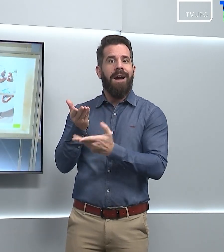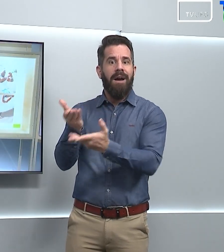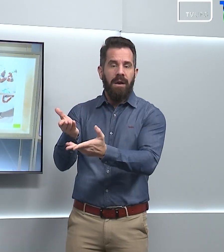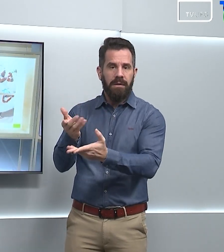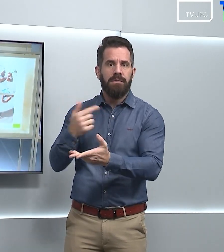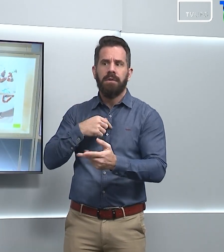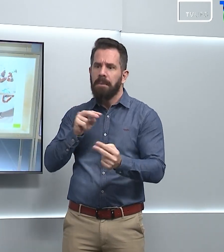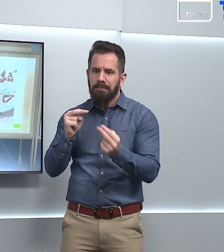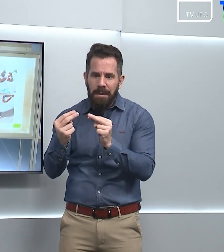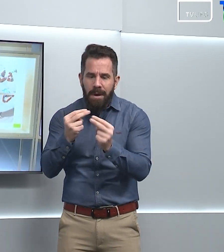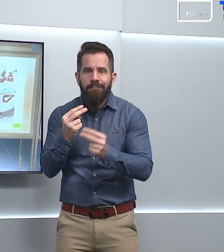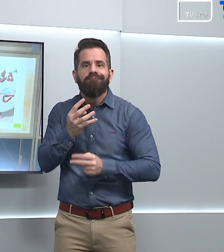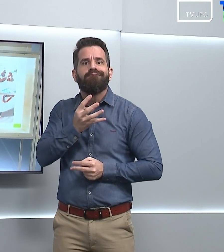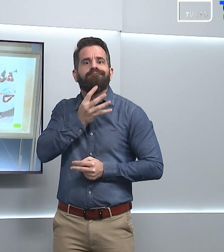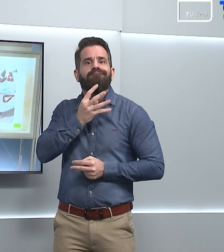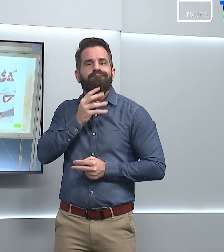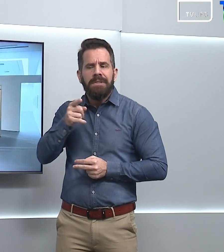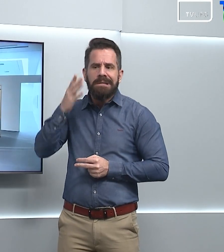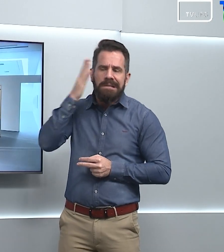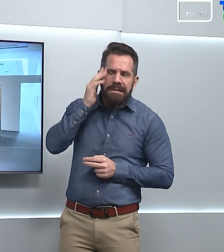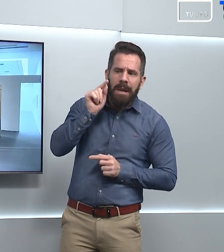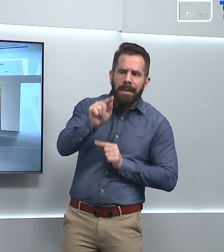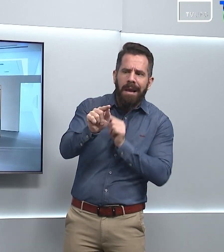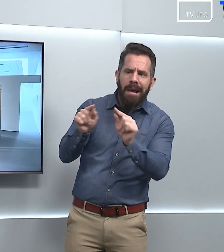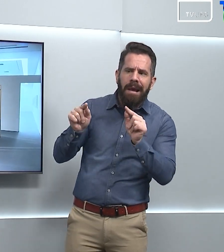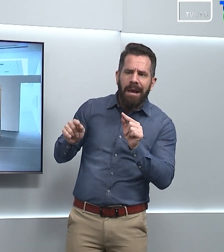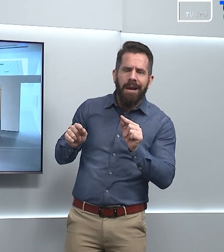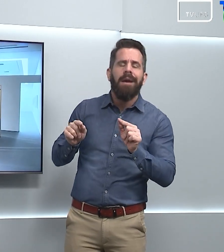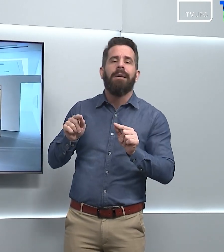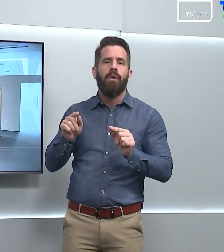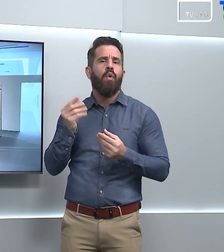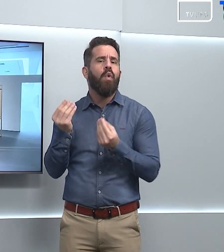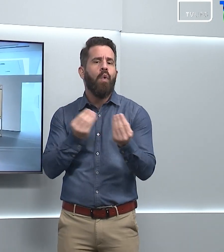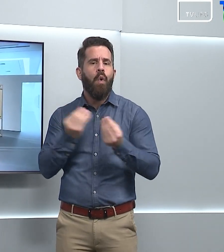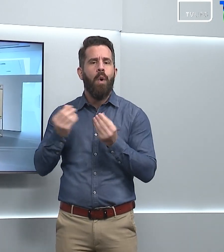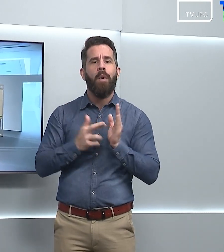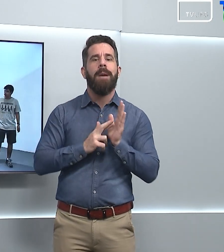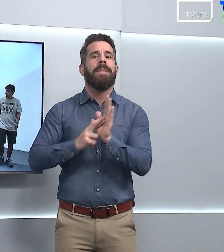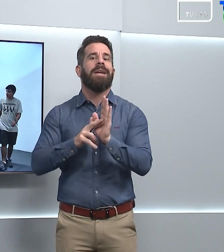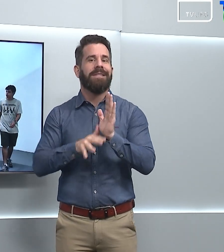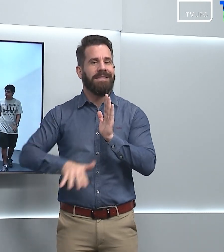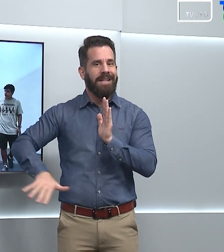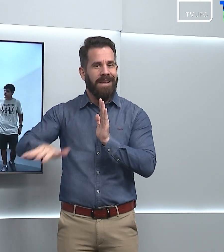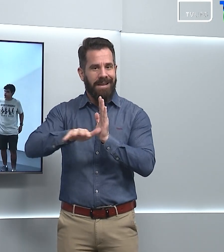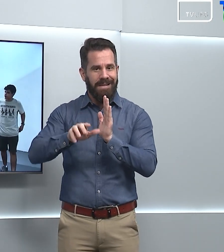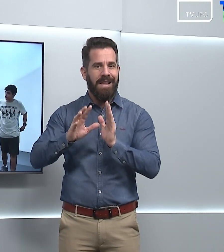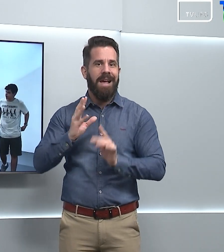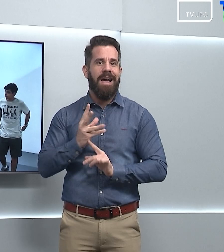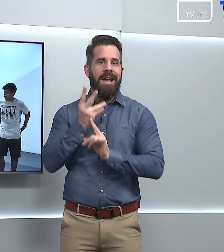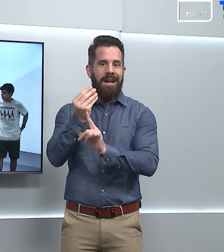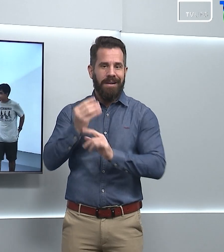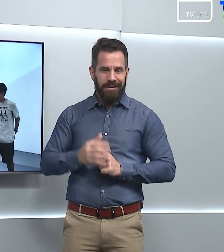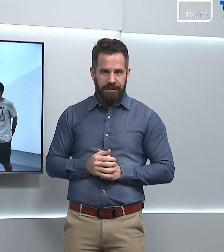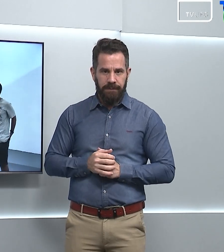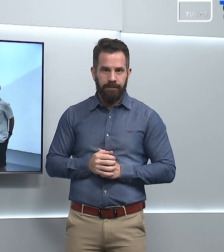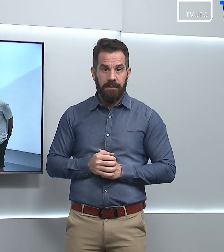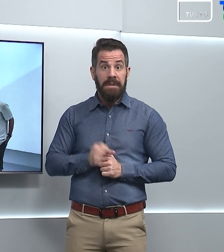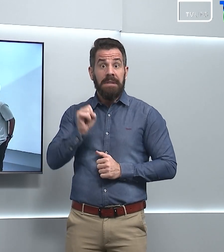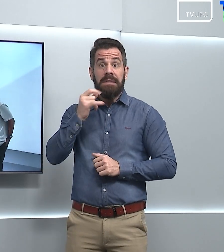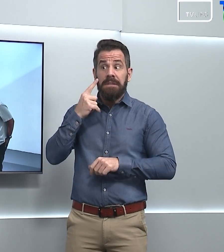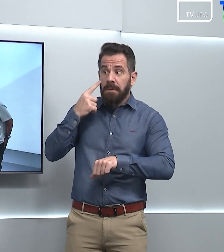conhecendo. As obras vão falando muito pelos artistas também. E quem visita pela primeira